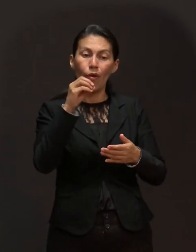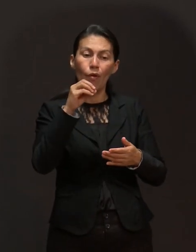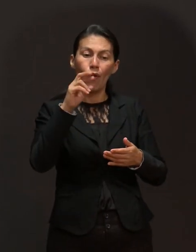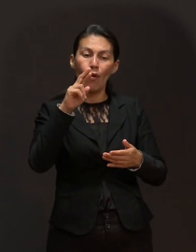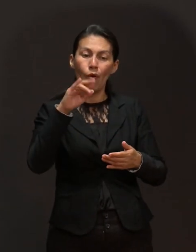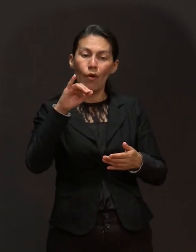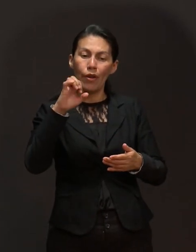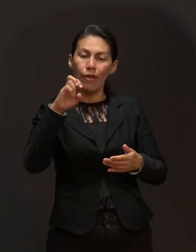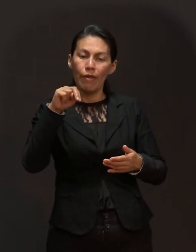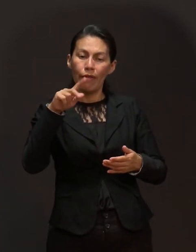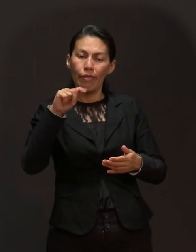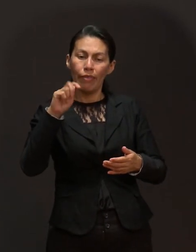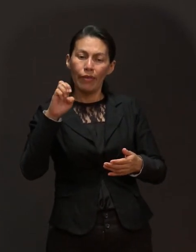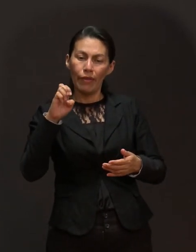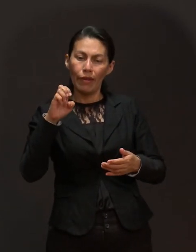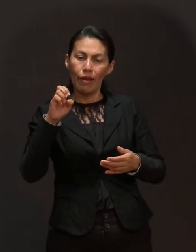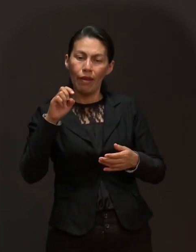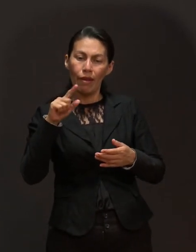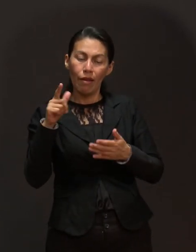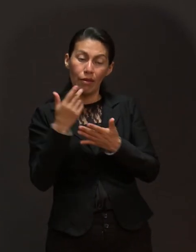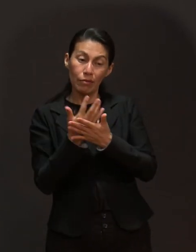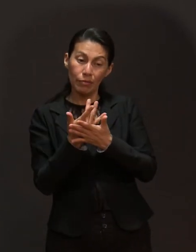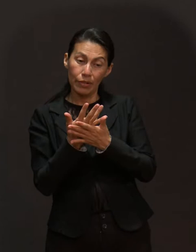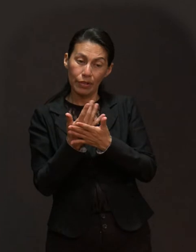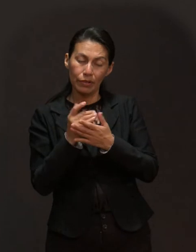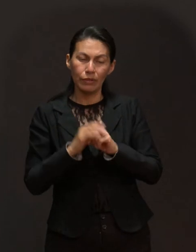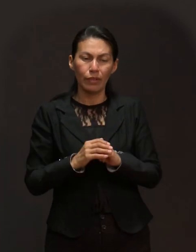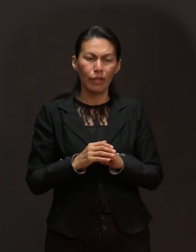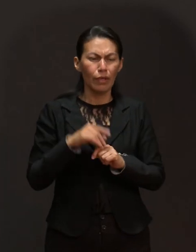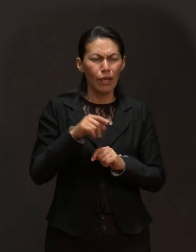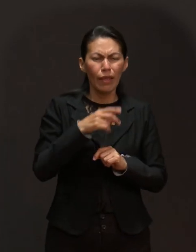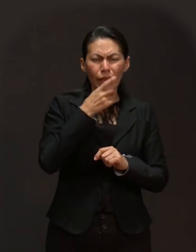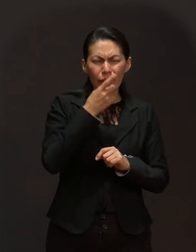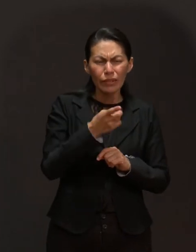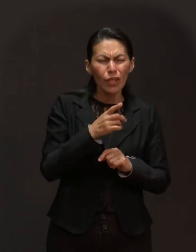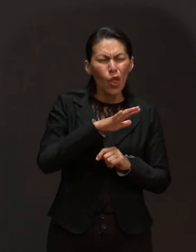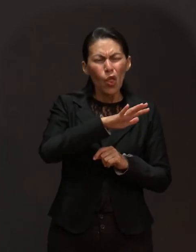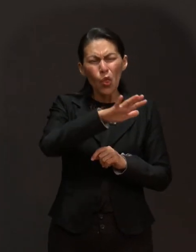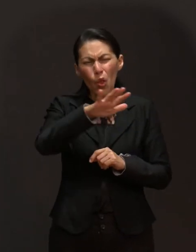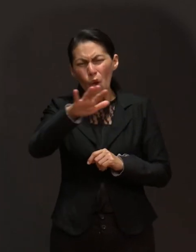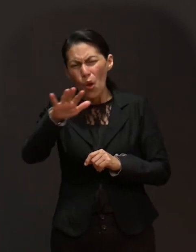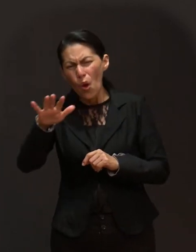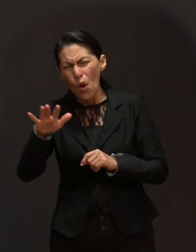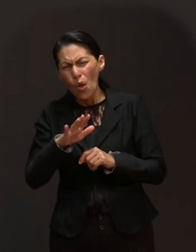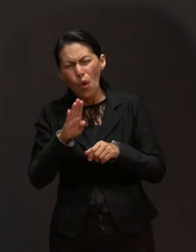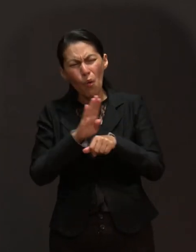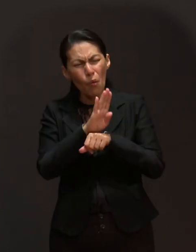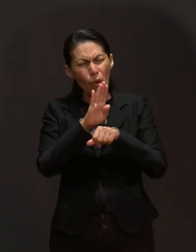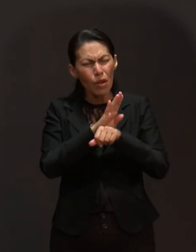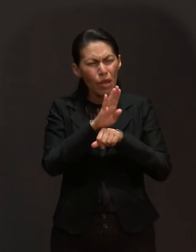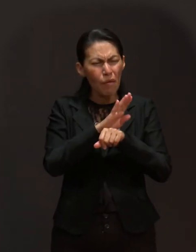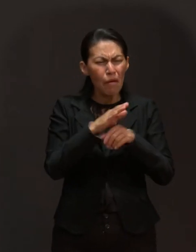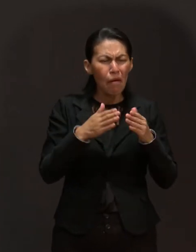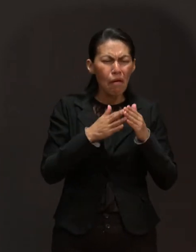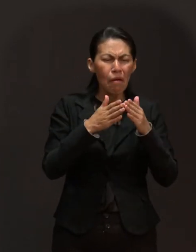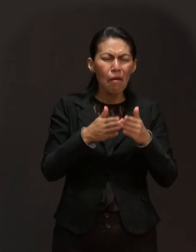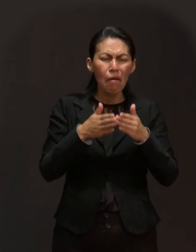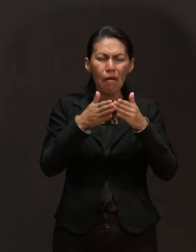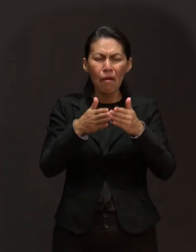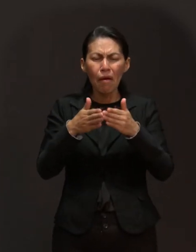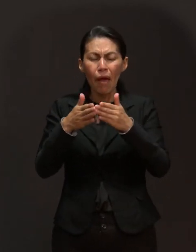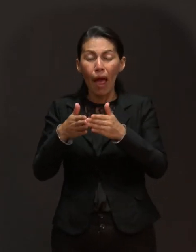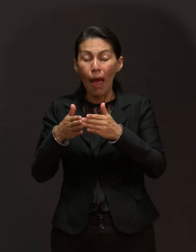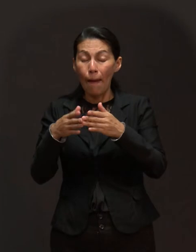la Esperanza. Y decía ahí que ese barco navegaba por el río de todo lo que es la Amazonía Boliviana, dando